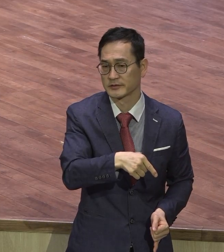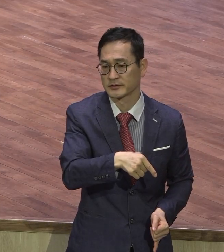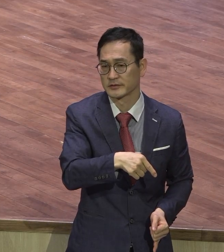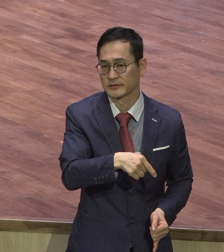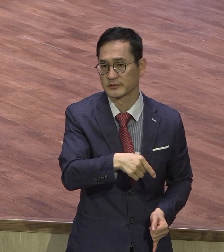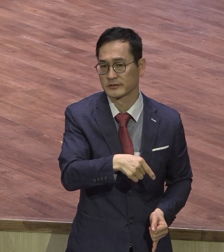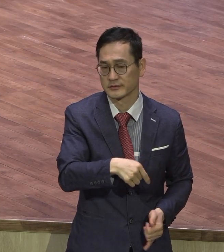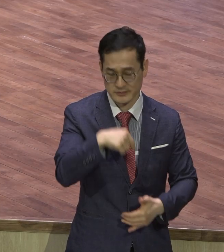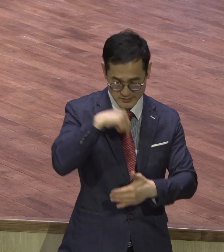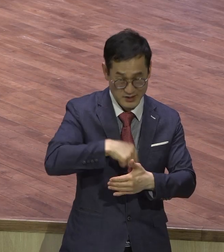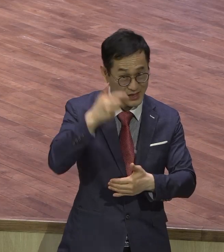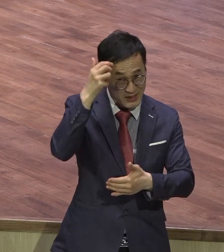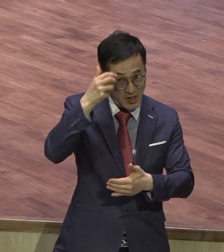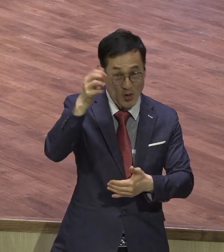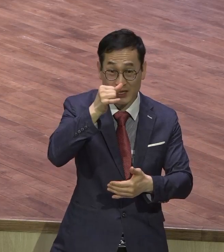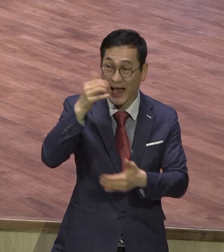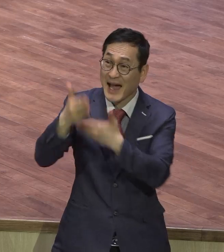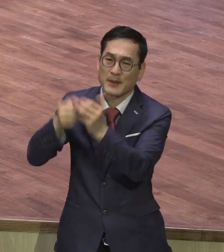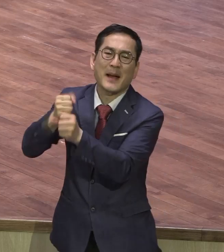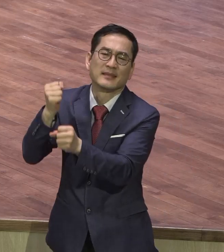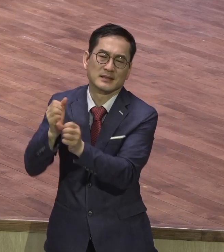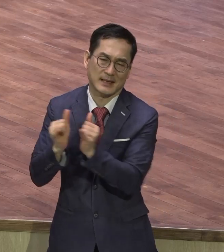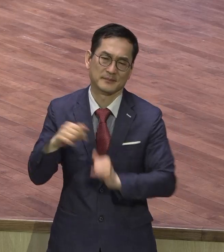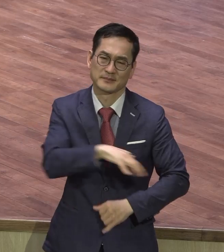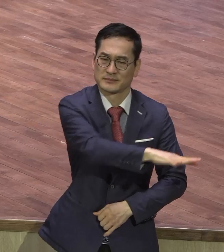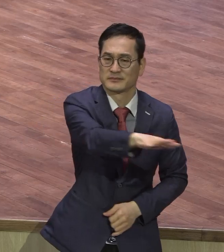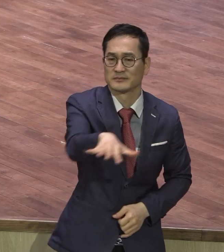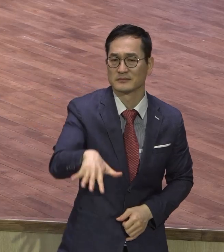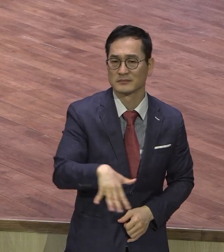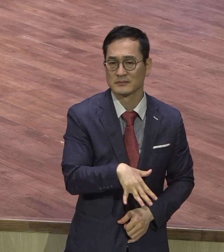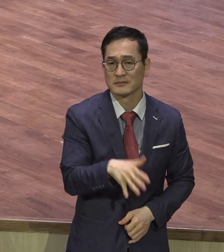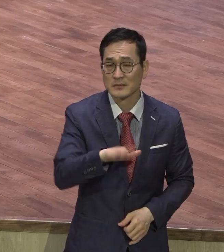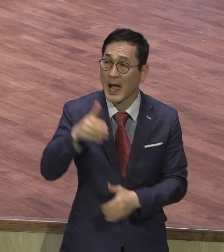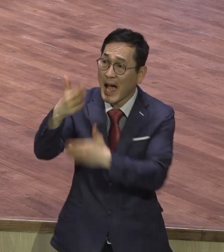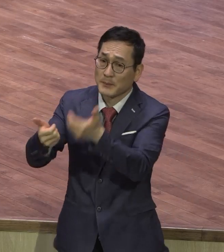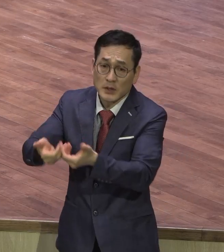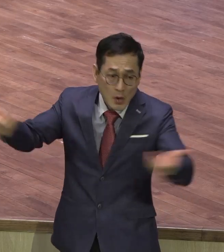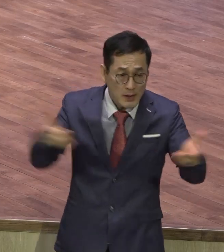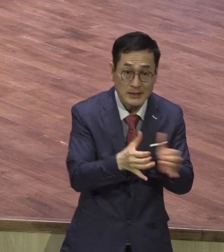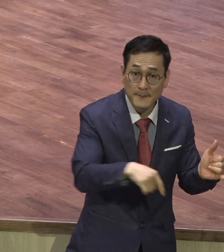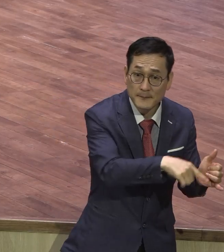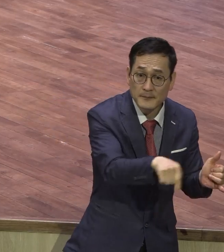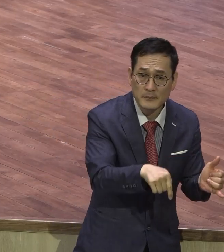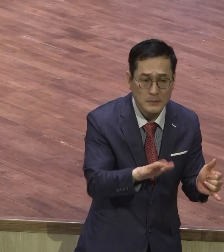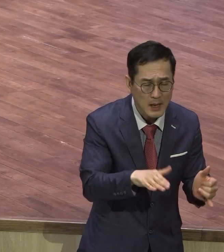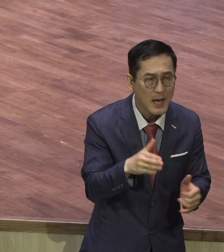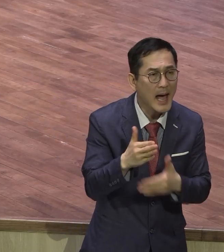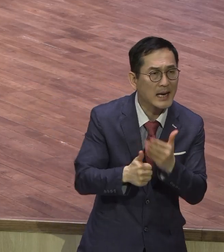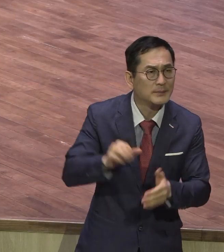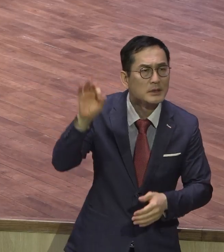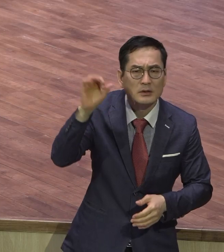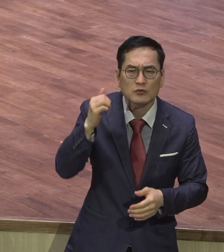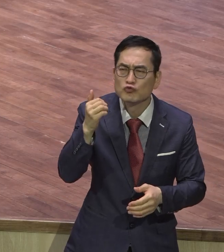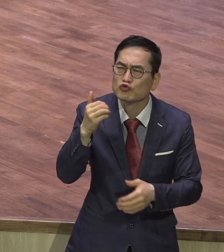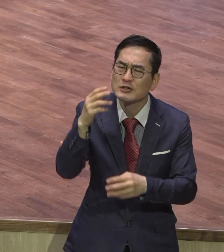실제로는 인간은 영적 존재라는 거예요. 그렇기 때문에 하나님을 찾으려고 하는 본성이 남아있어요.